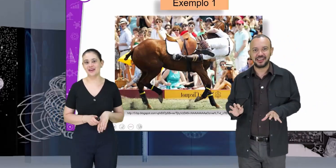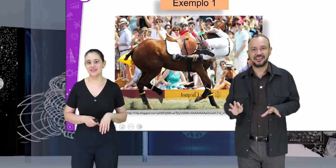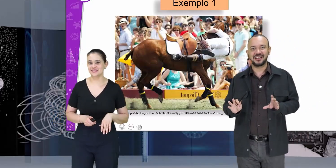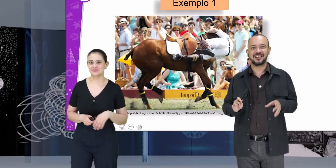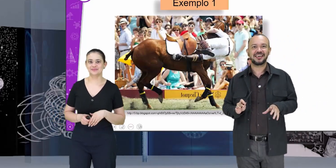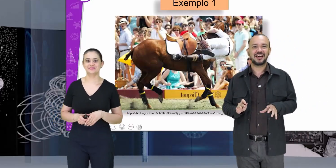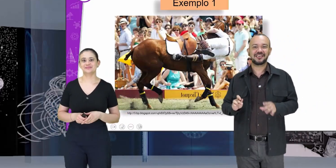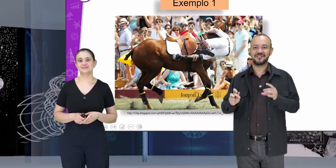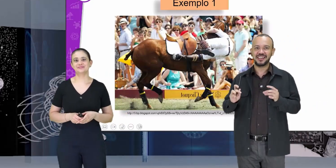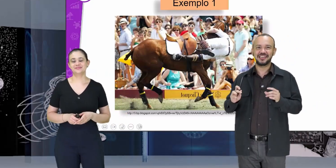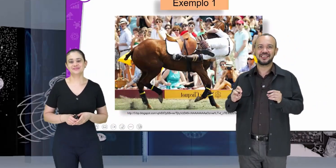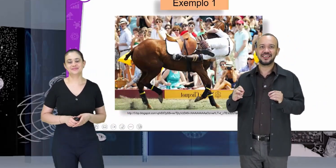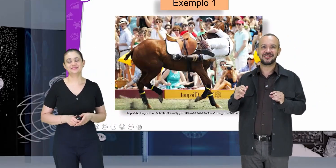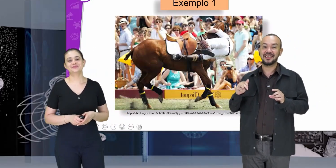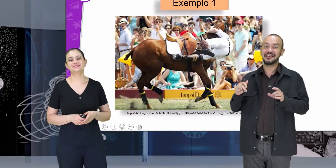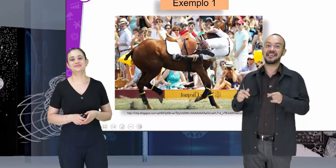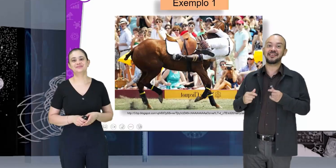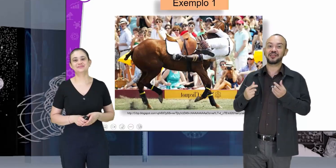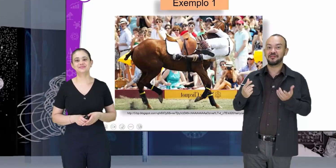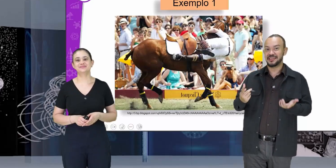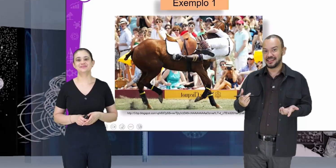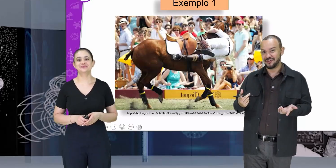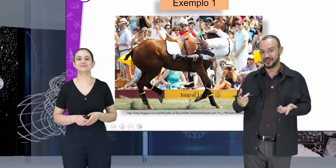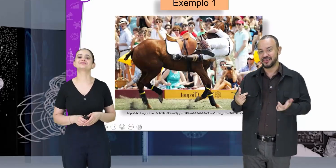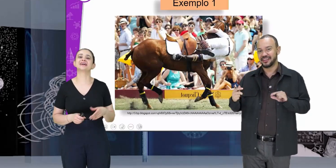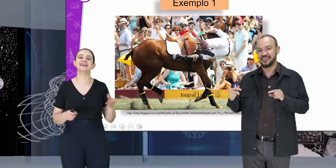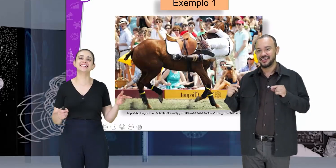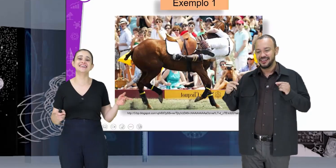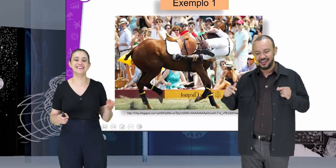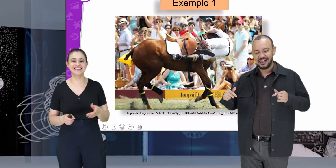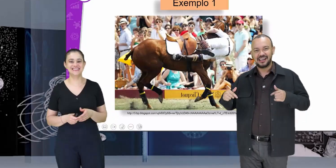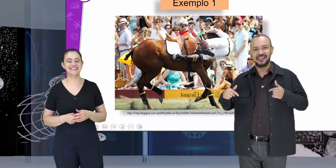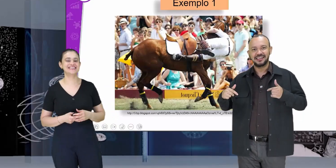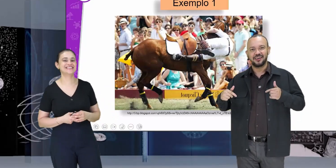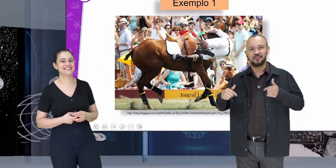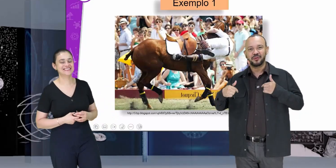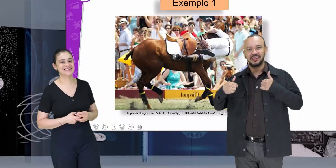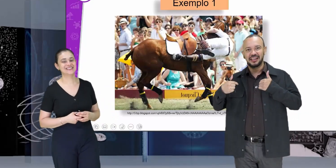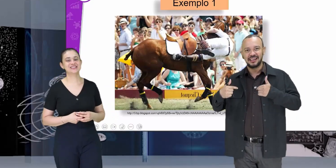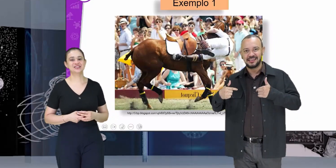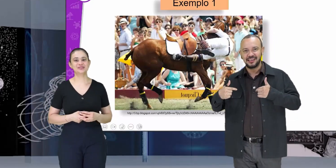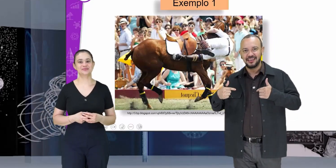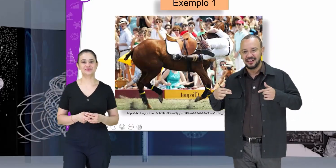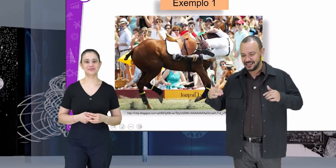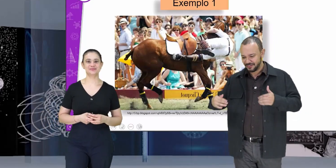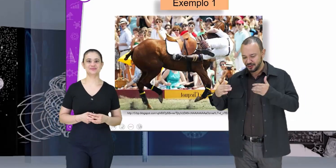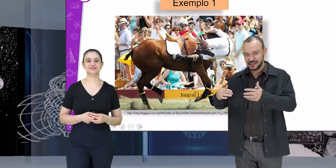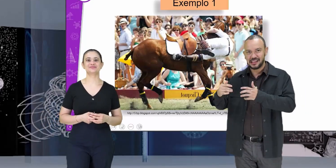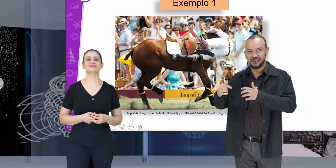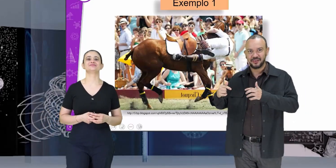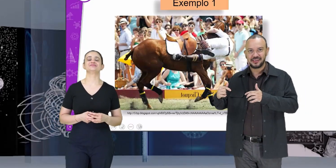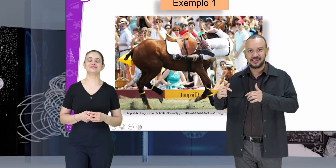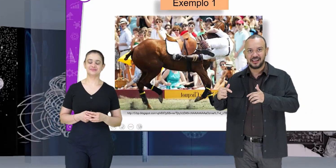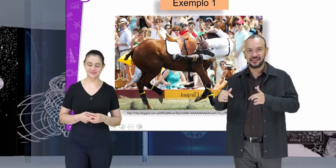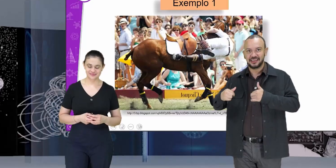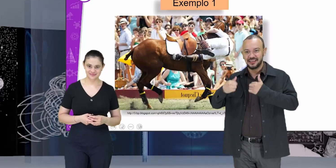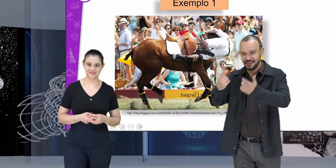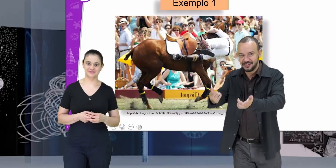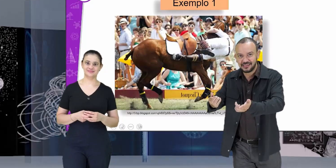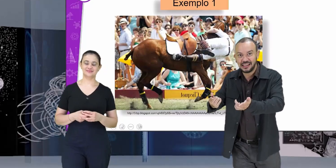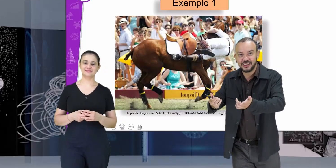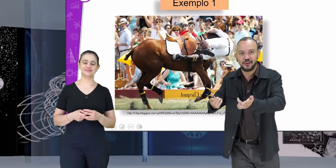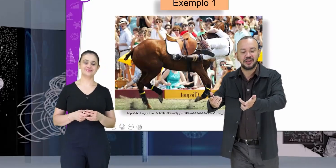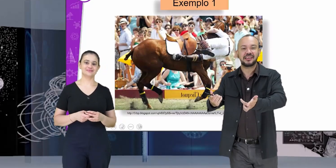eu parei, né? Aqui eu parei. É só que ele esqueceu de avisar o jockey. Aí, ó, por inércia, ele estava com uma certa velocidade